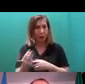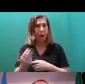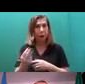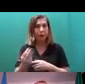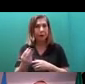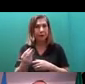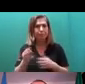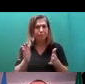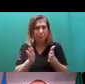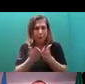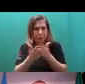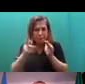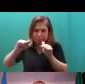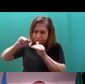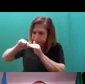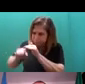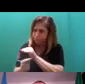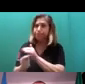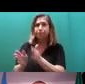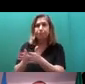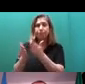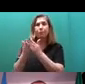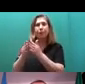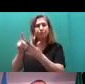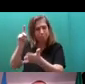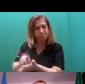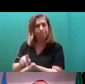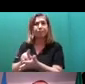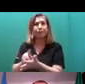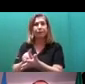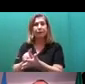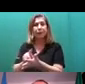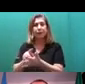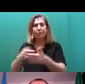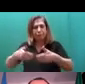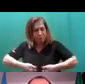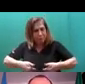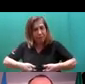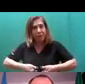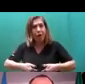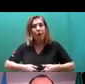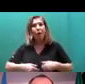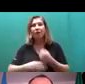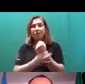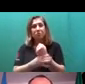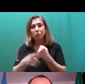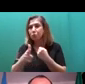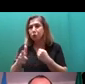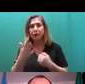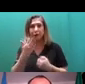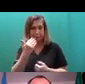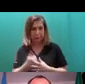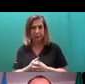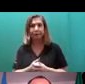extrema. Pobreza extrema quer dizer que estamos muito perto da fome, sim? Da insegurança alimentar.